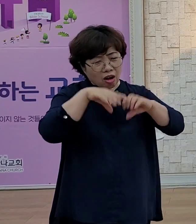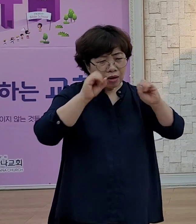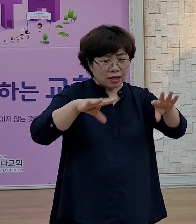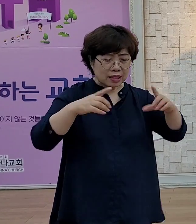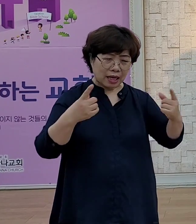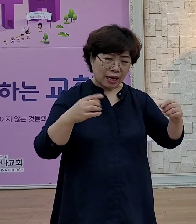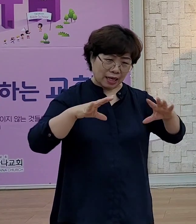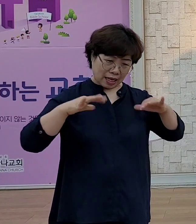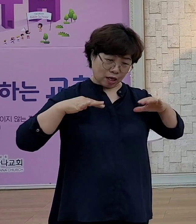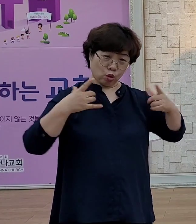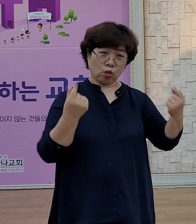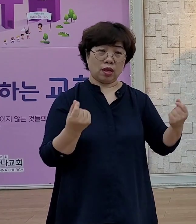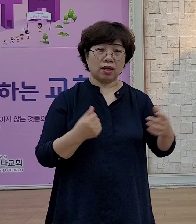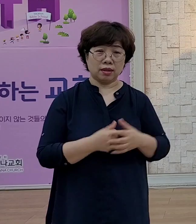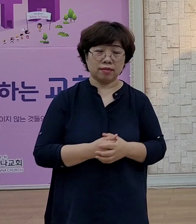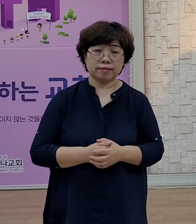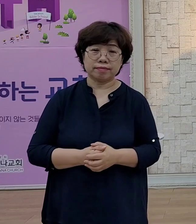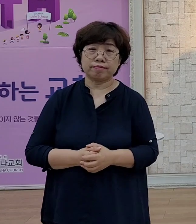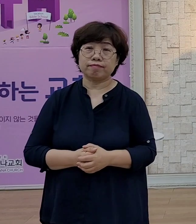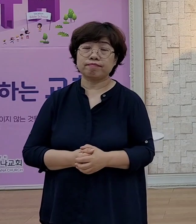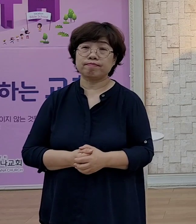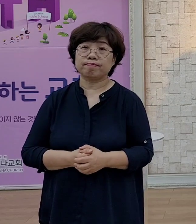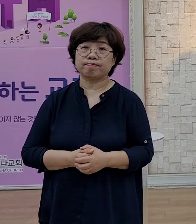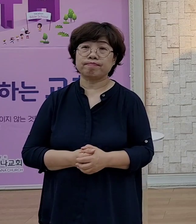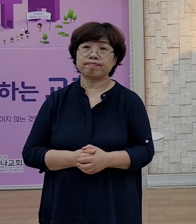말이에요. 예를 들면 이런 거죠.